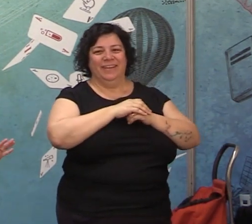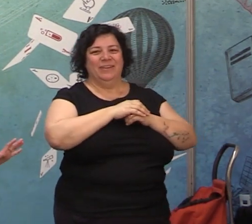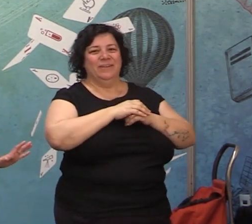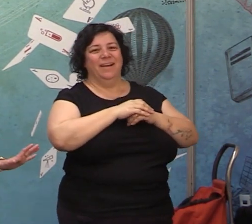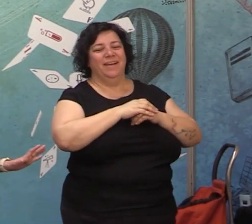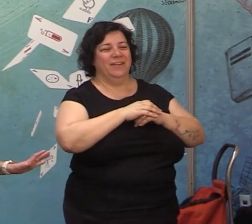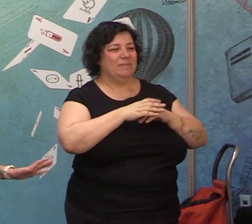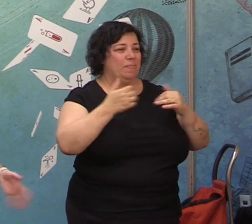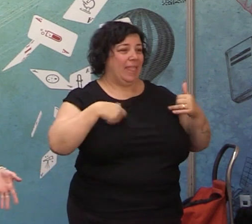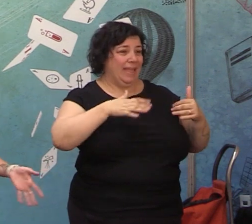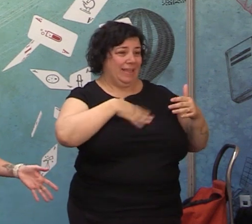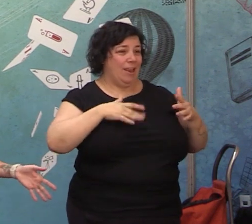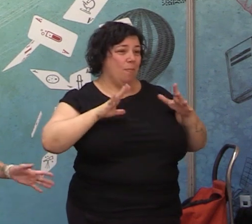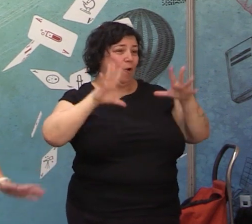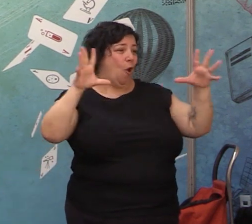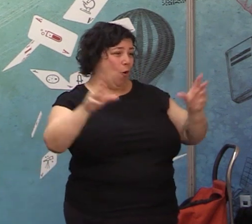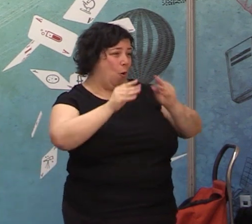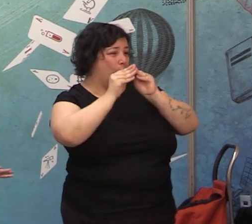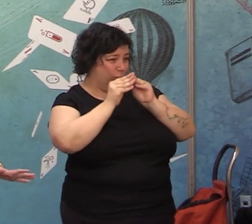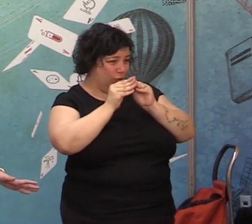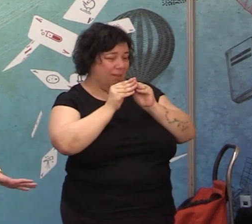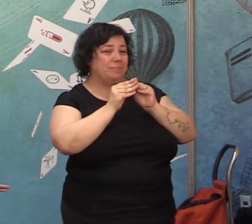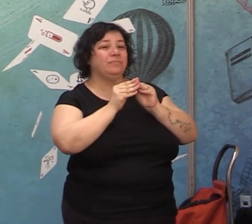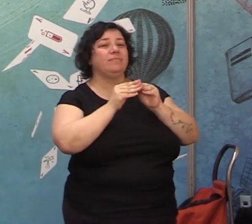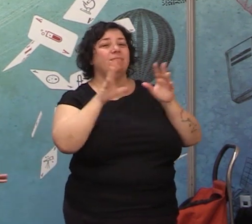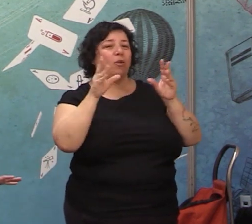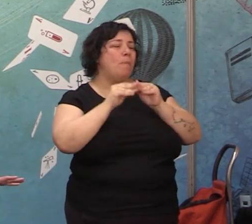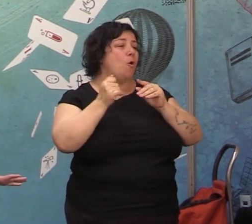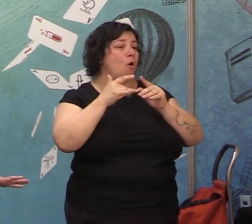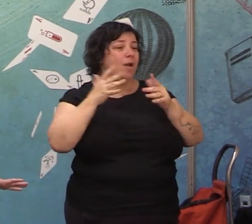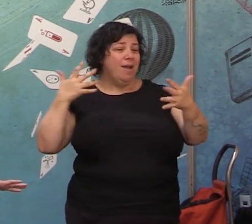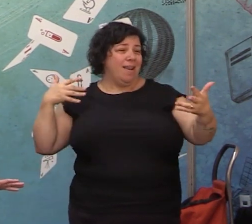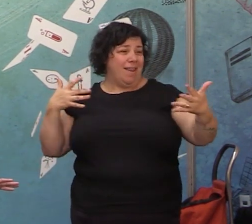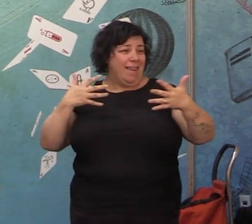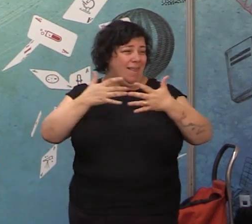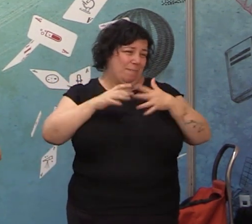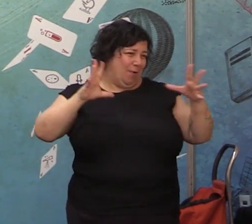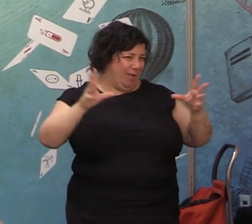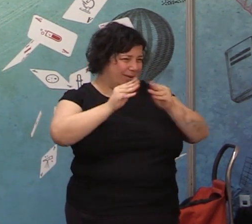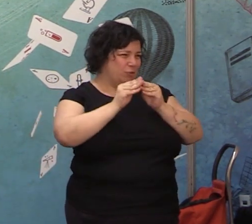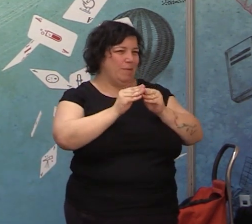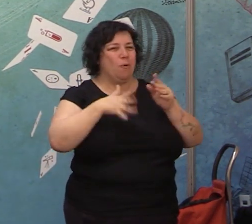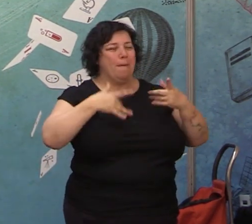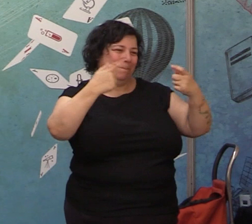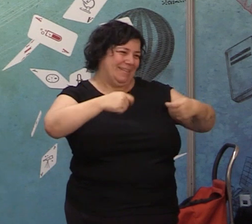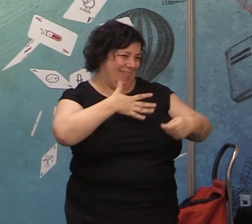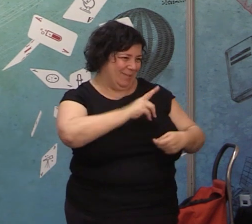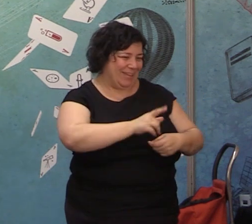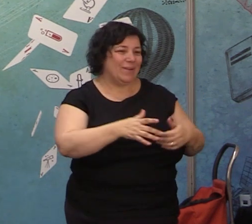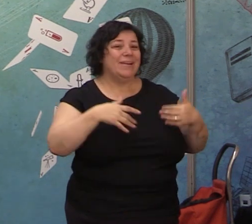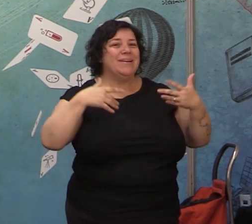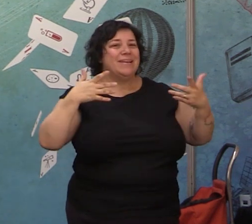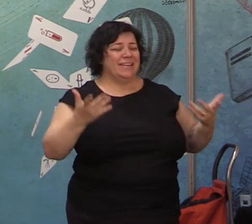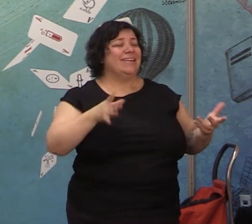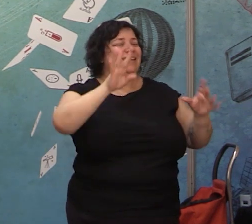Y ya quiero llegar a las conclusiones, digamos un resumencillo de lo que hemos hablado, no quiero ser muy pesada. Pues